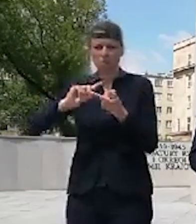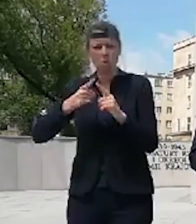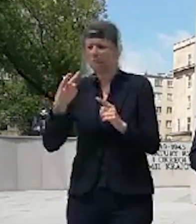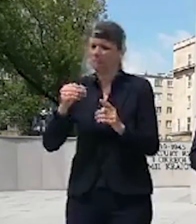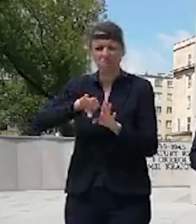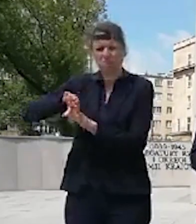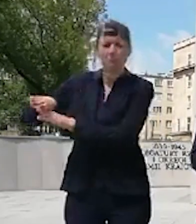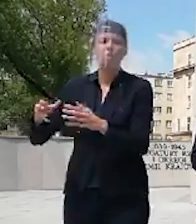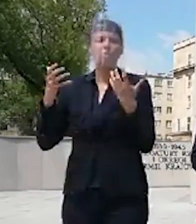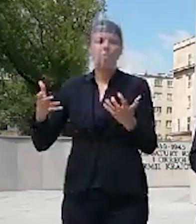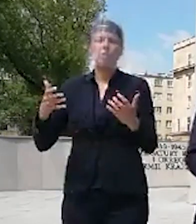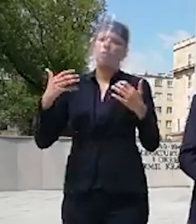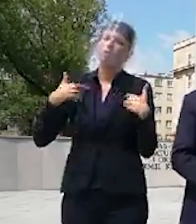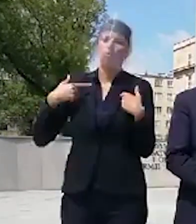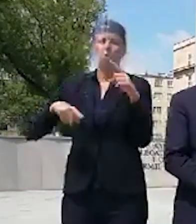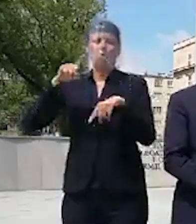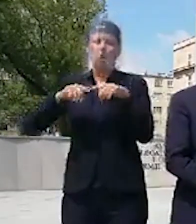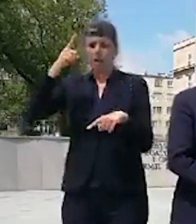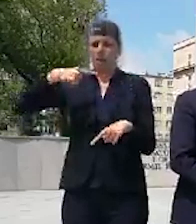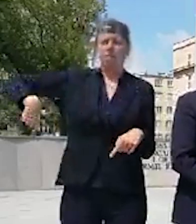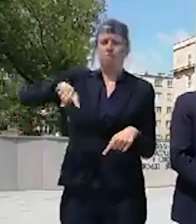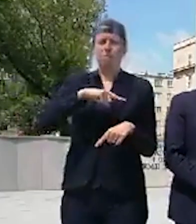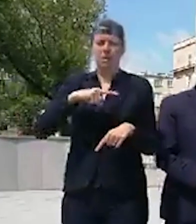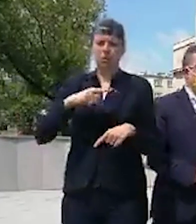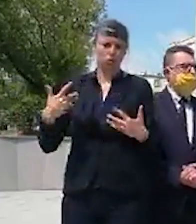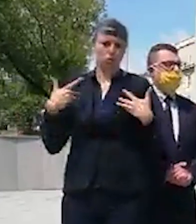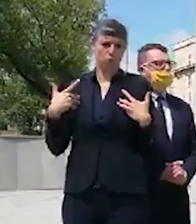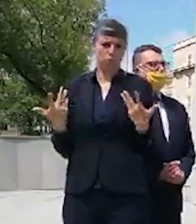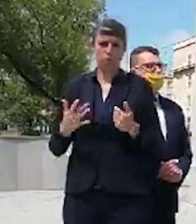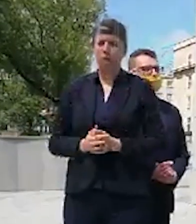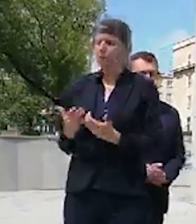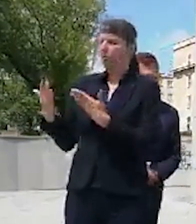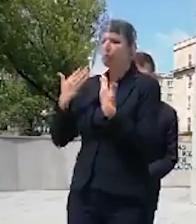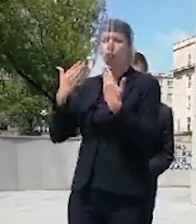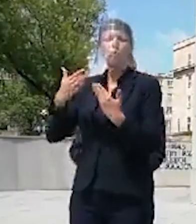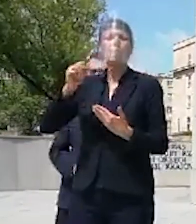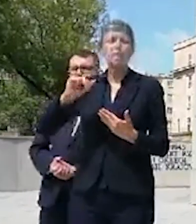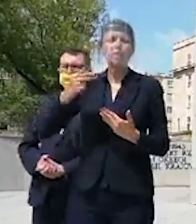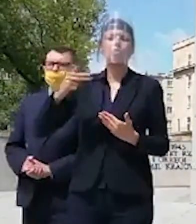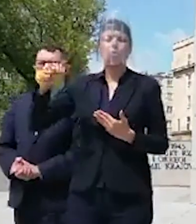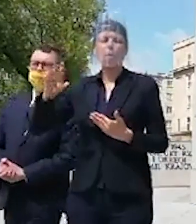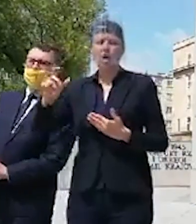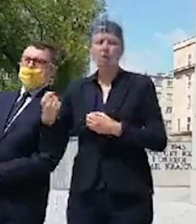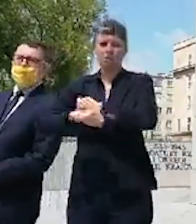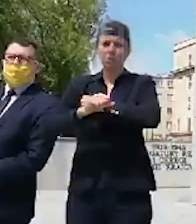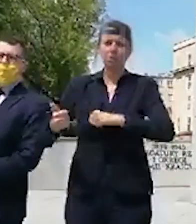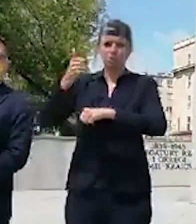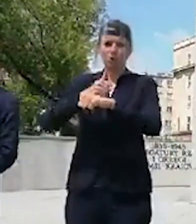publicznym. Dziękuję bardzo. Dziękuję Ci bardzo, Marcinie. Marcin Nowak, wiceprzewodniczący Rady Miejskiej